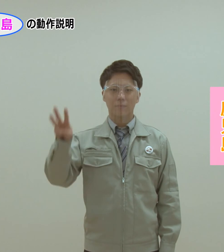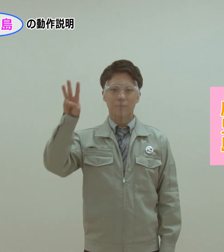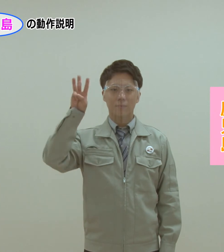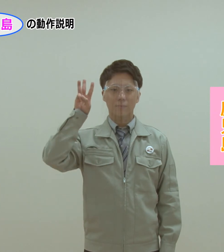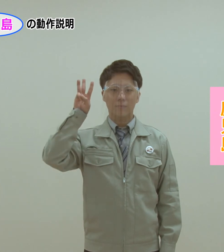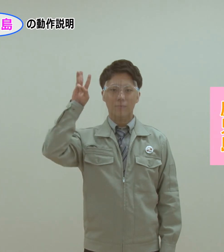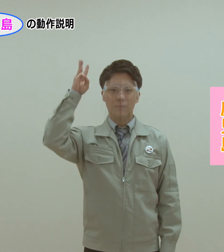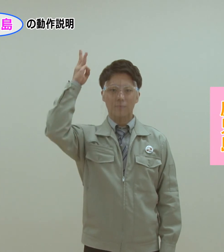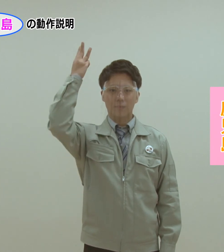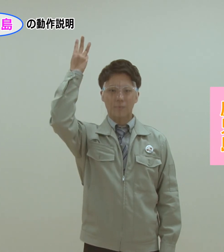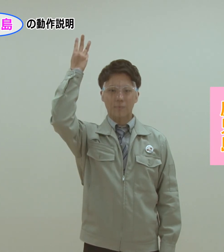鹿児島、